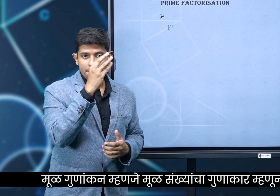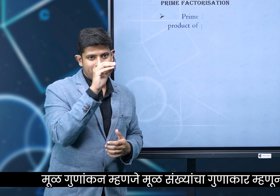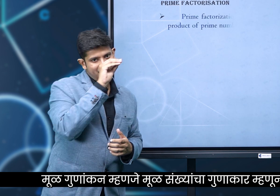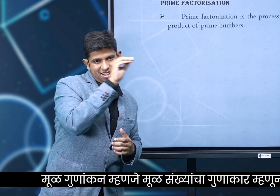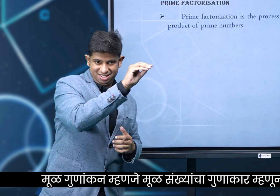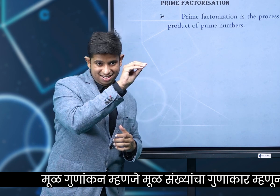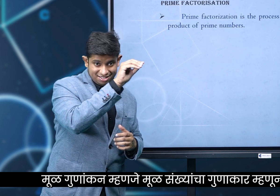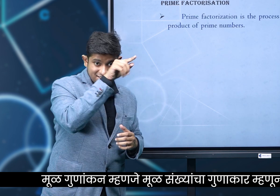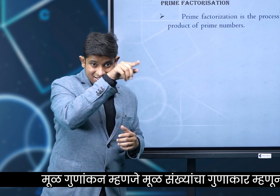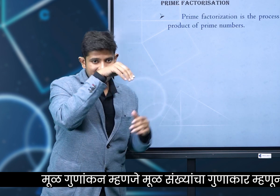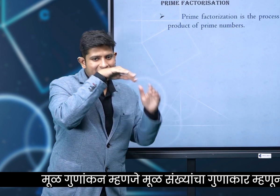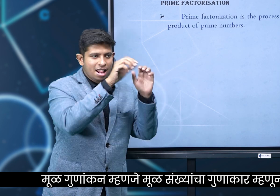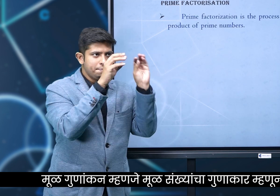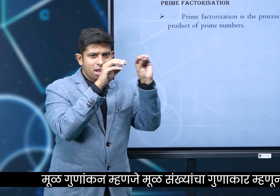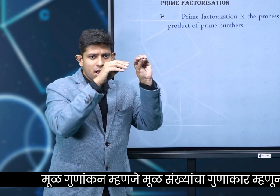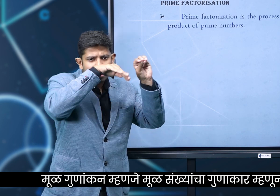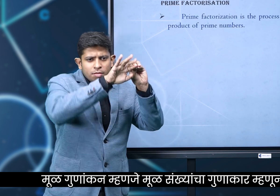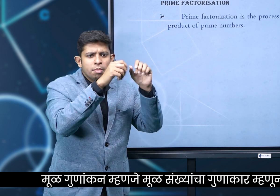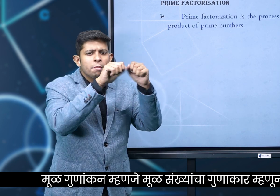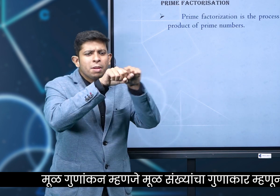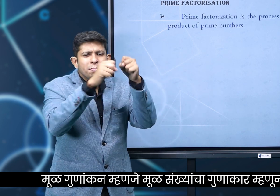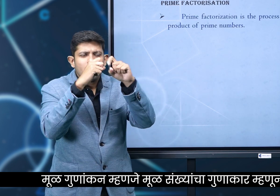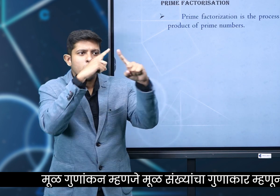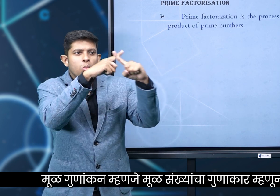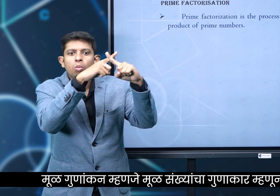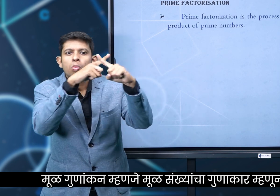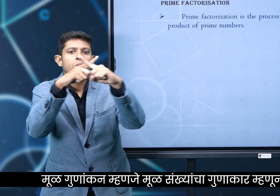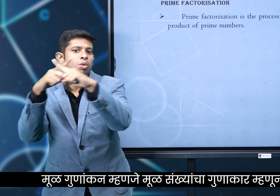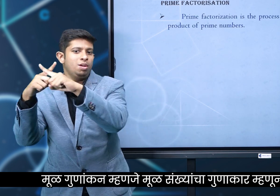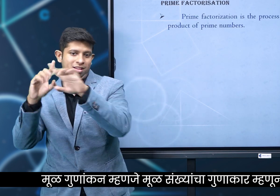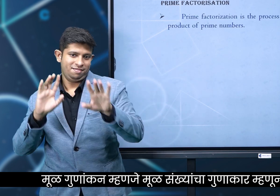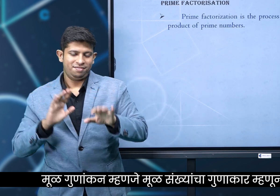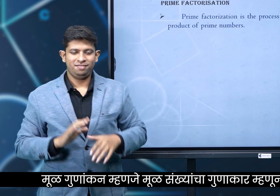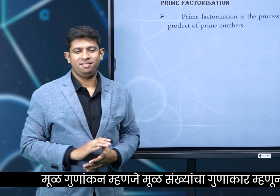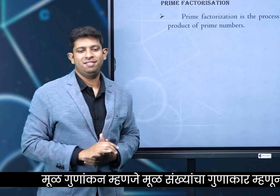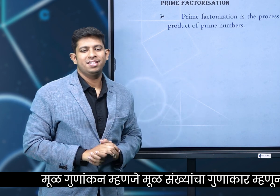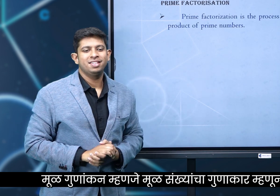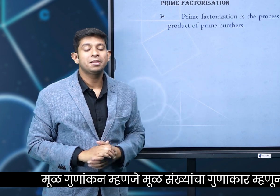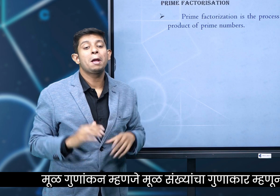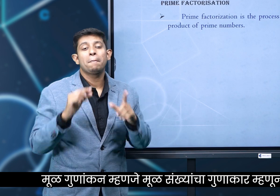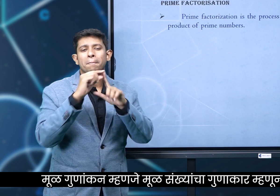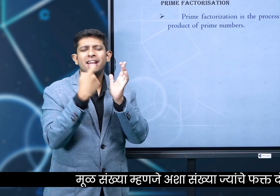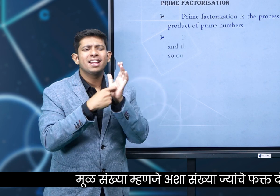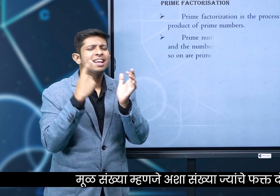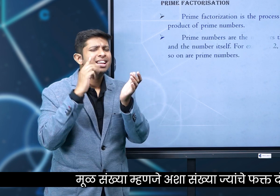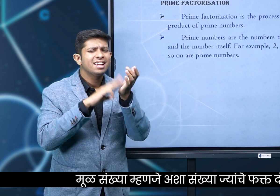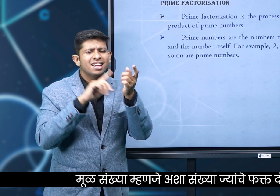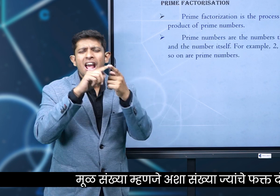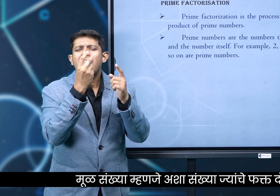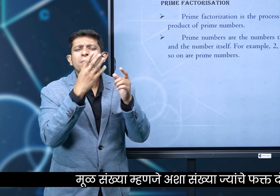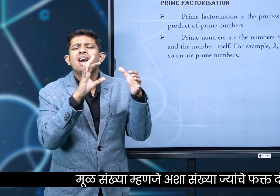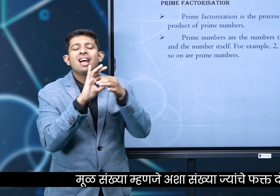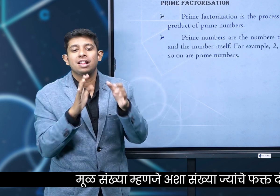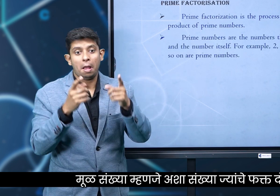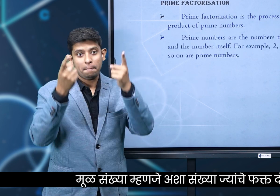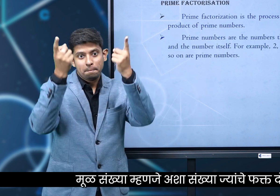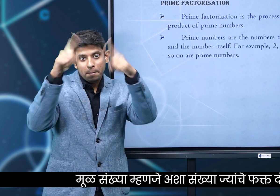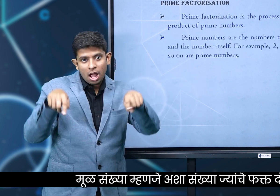मूळ गुणांकन म्हणजे मूळ संख्यांचा गुणाकार म्हणून संख्या लिहिण्याची प्रक्रिया. मूळ संख्या म्हणजे अशा संख्या ज्यांचे